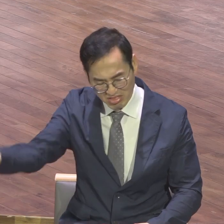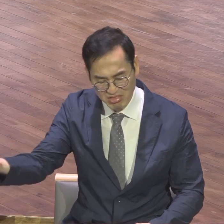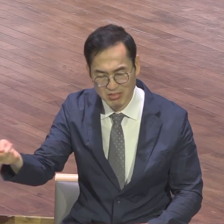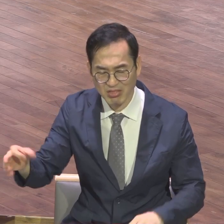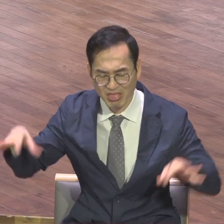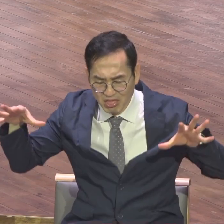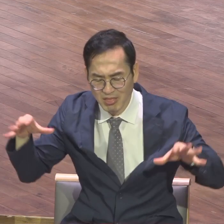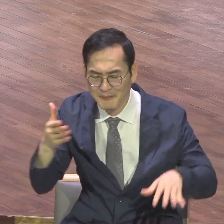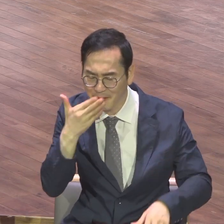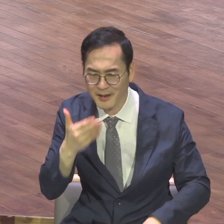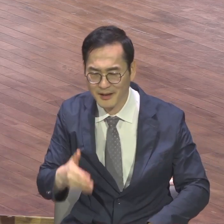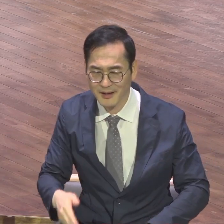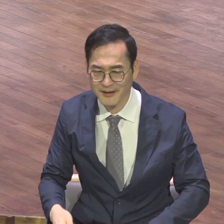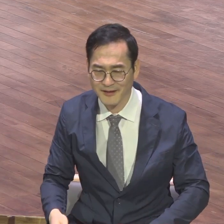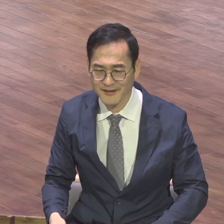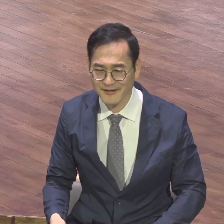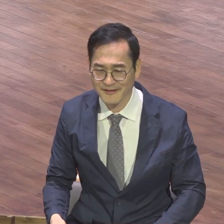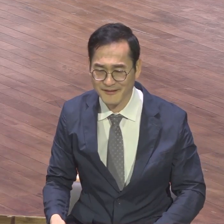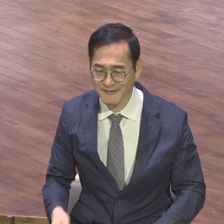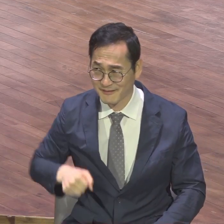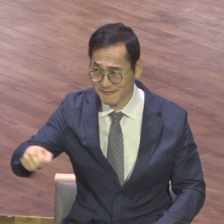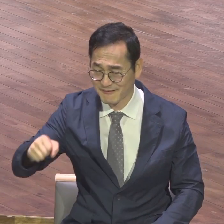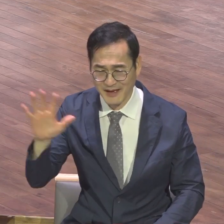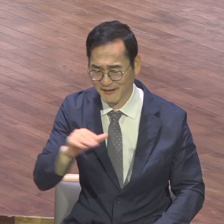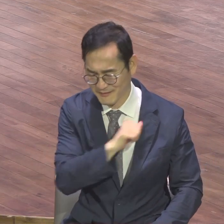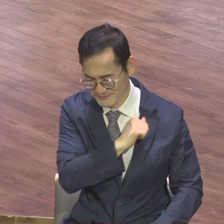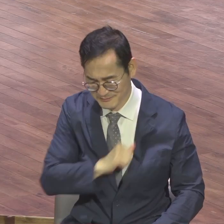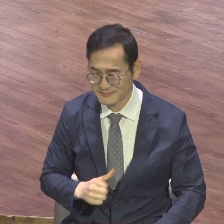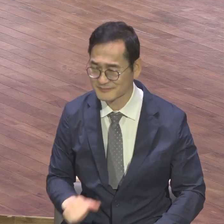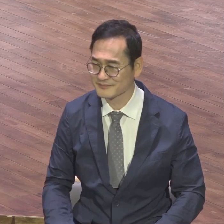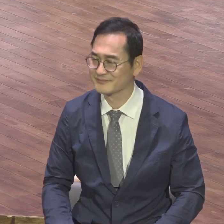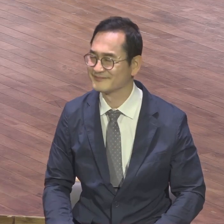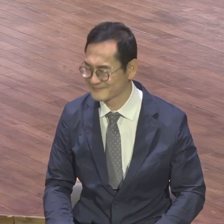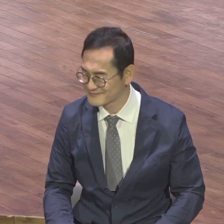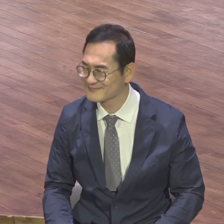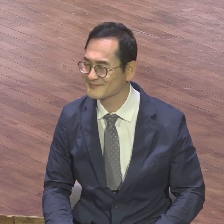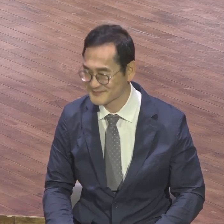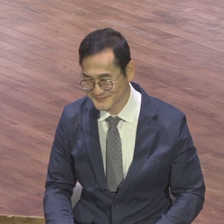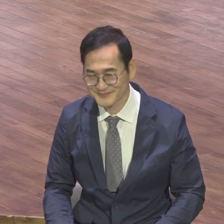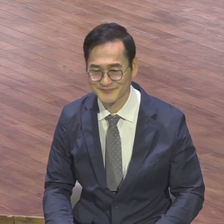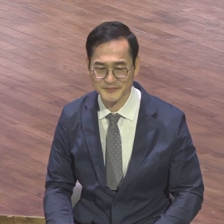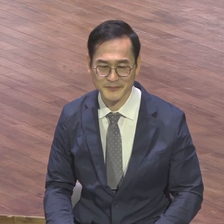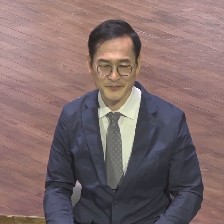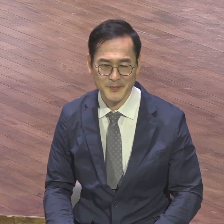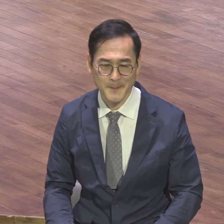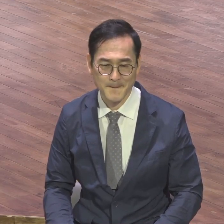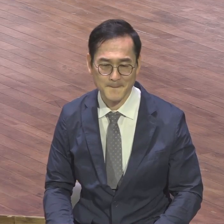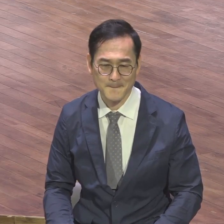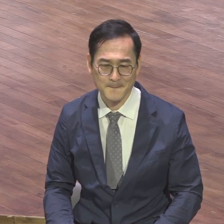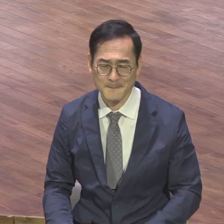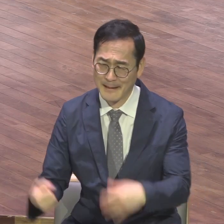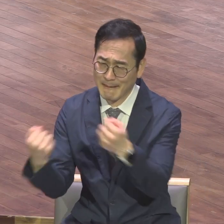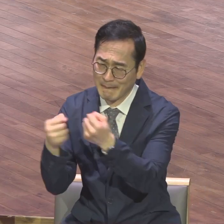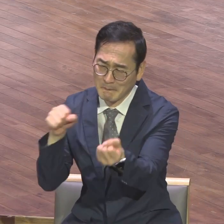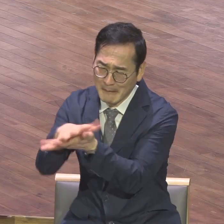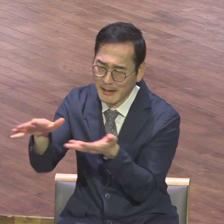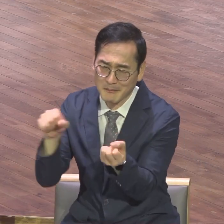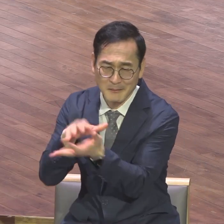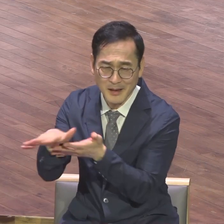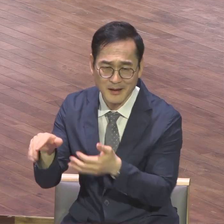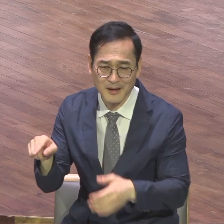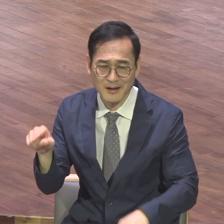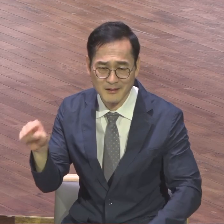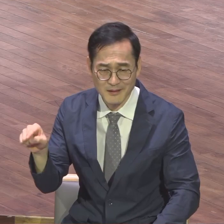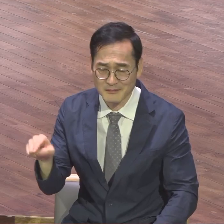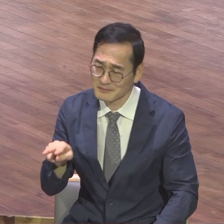사람 영적으로 딱 바라봐야지. 육신적으로 바라보면요 맨날 싸움 할 일이라고. 싸움 하는 사람들 나 이해해요. 영적으로 해석 안